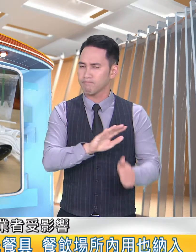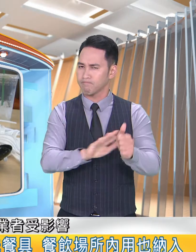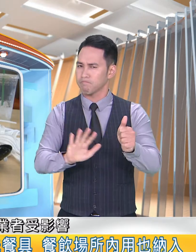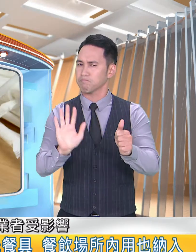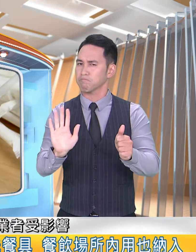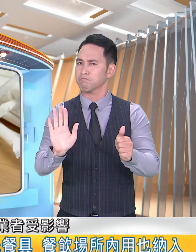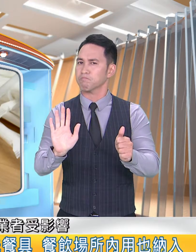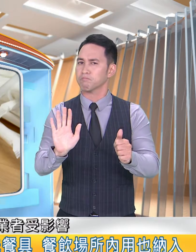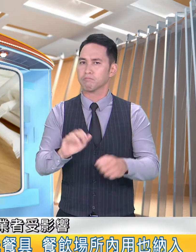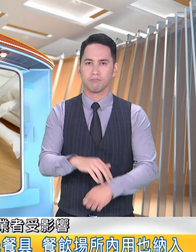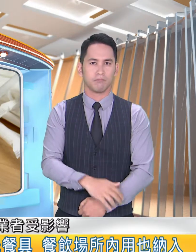受到影响。